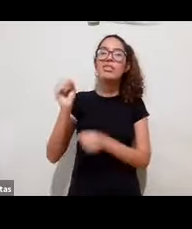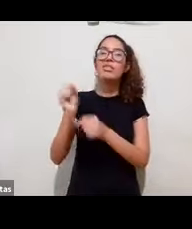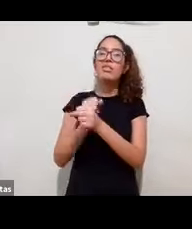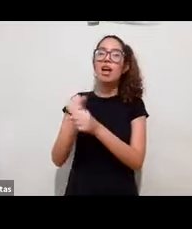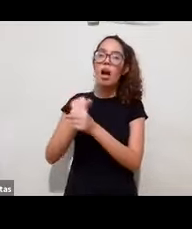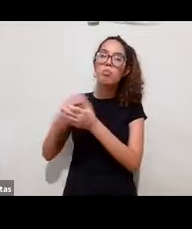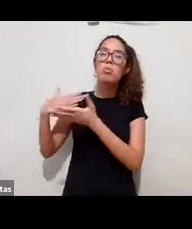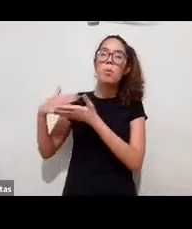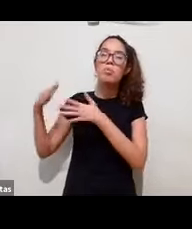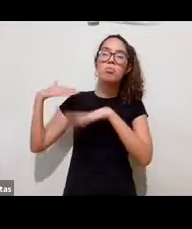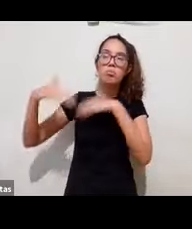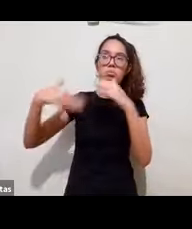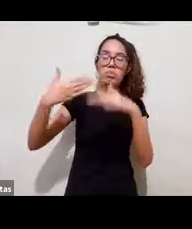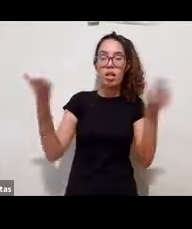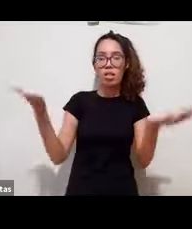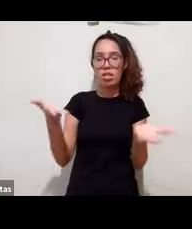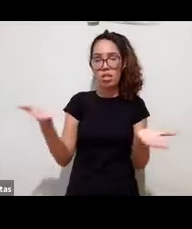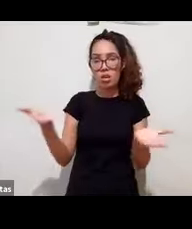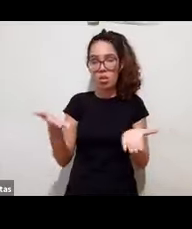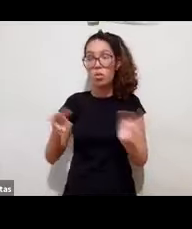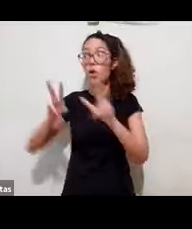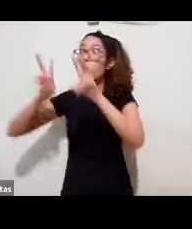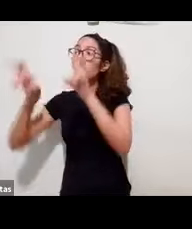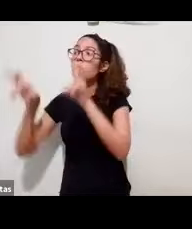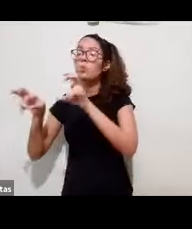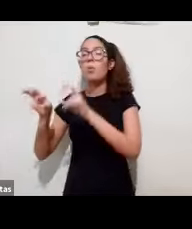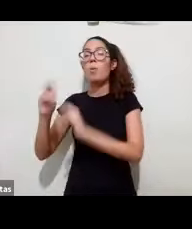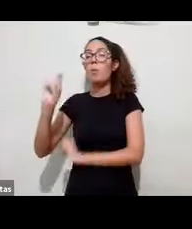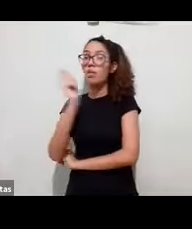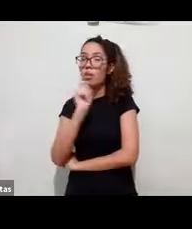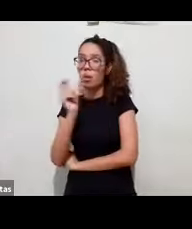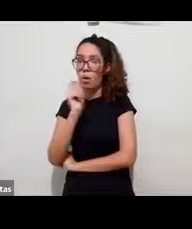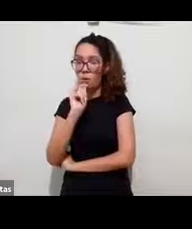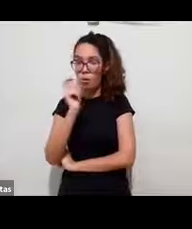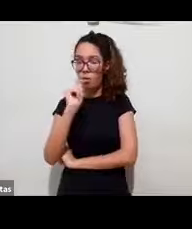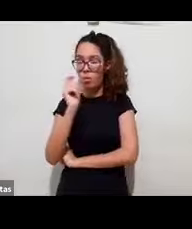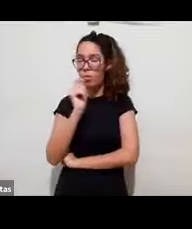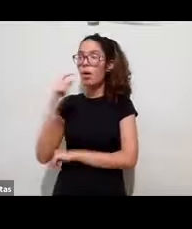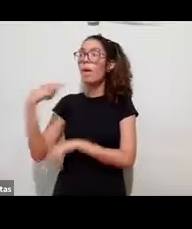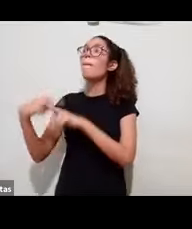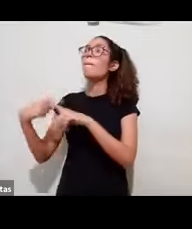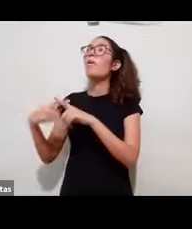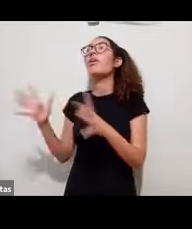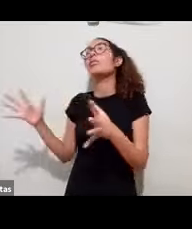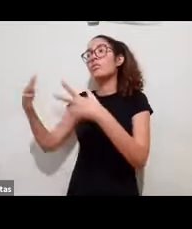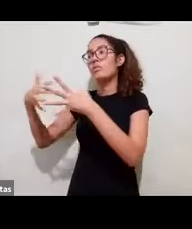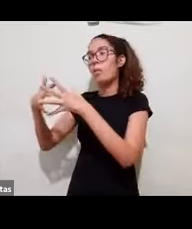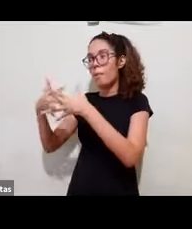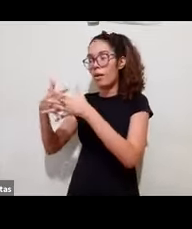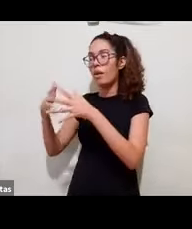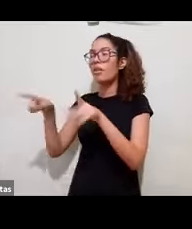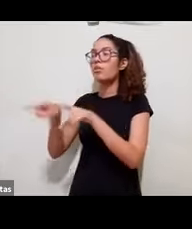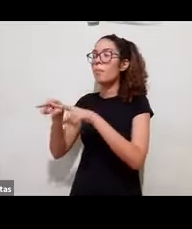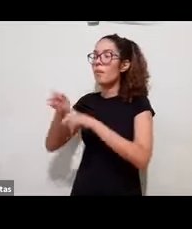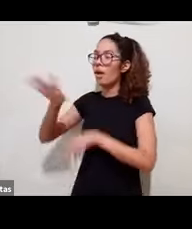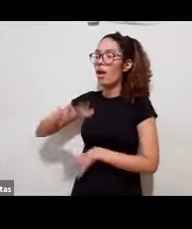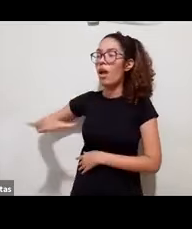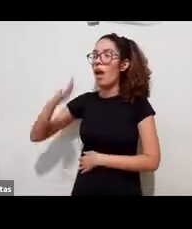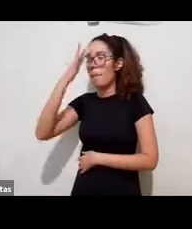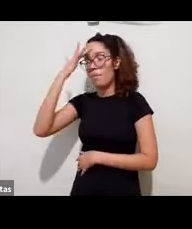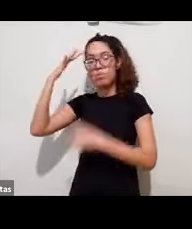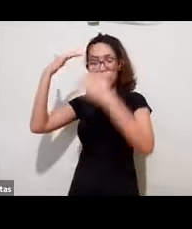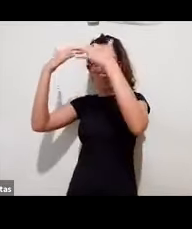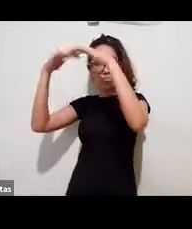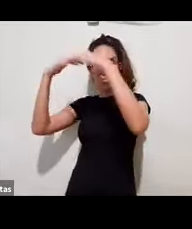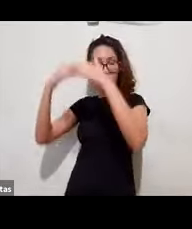saúde mental, a questão das drogas, ela é defasada em relação à saúde mental geral, né? E nós temos um fenômeno